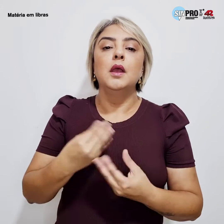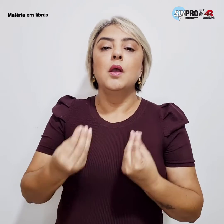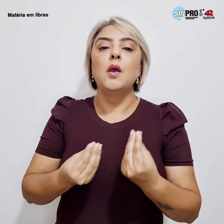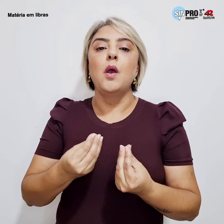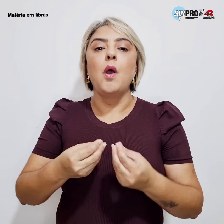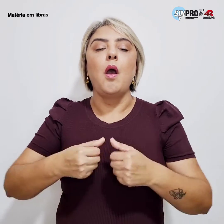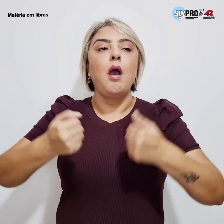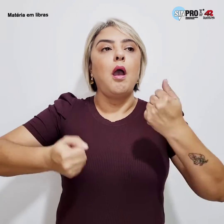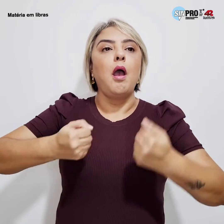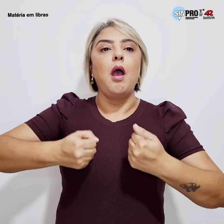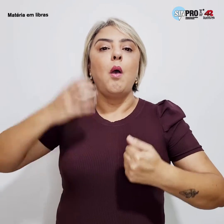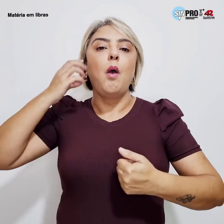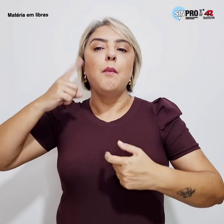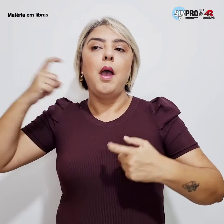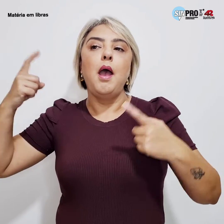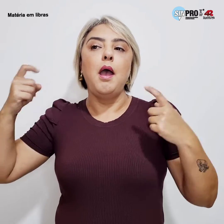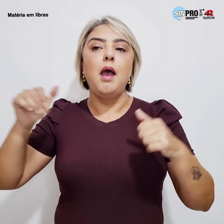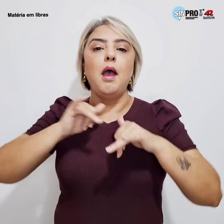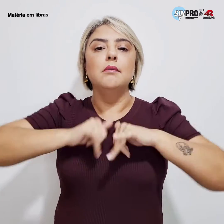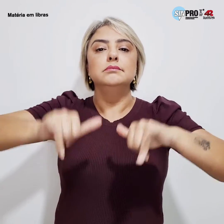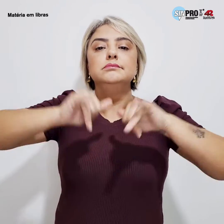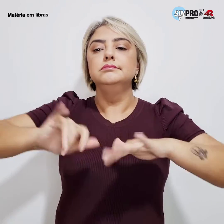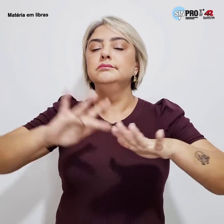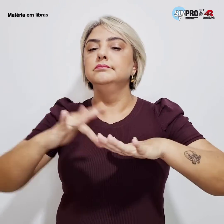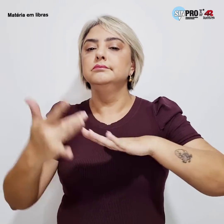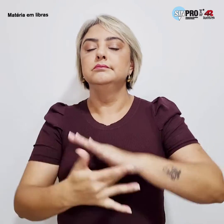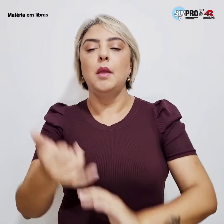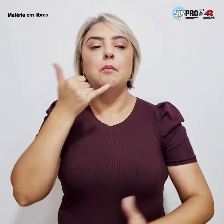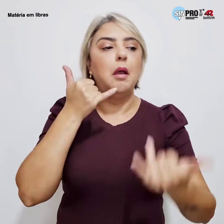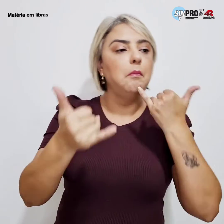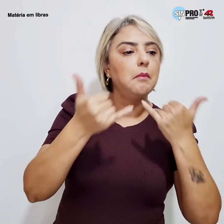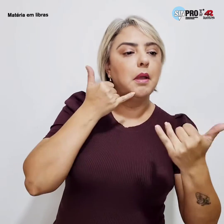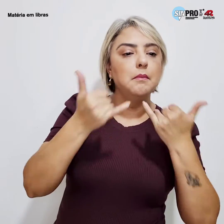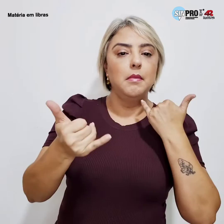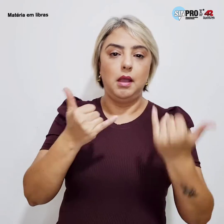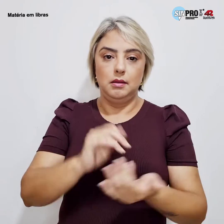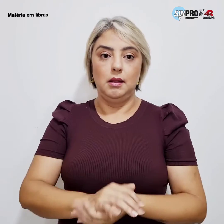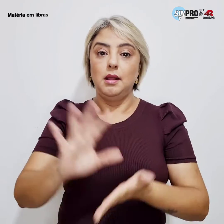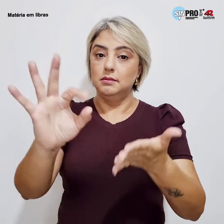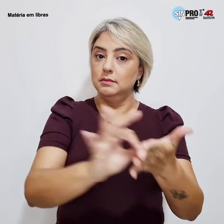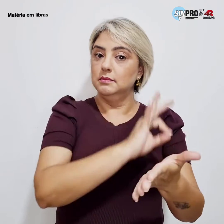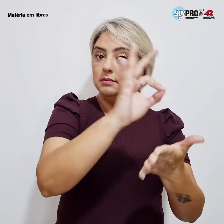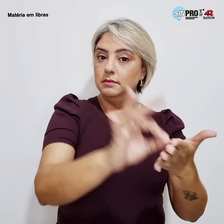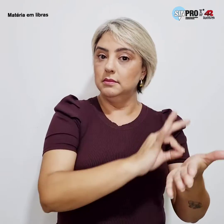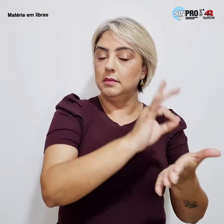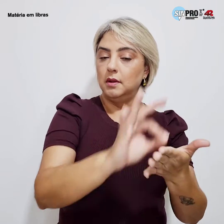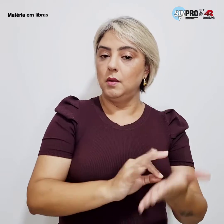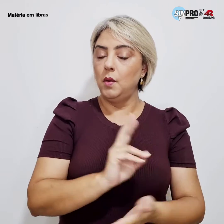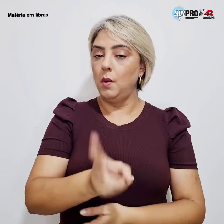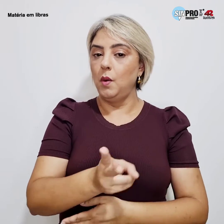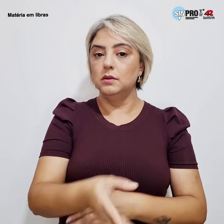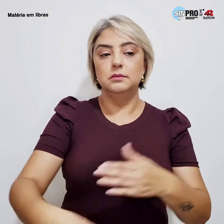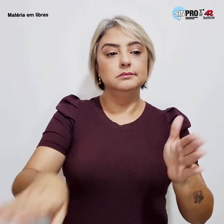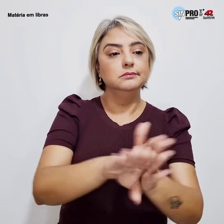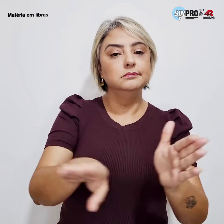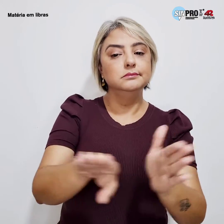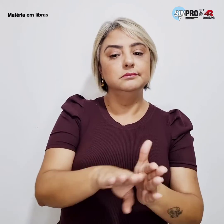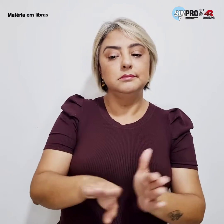carros de som nas ruas, redes sociais, telefonemas. As matrículas continuam chegando até hoje e